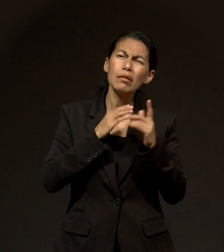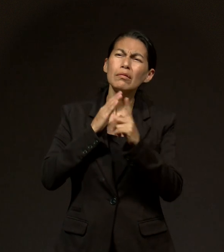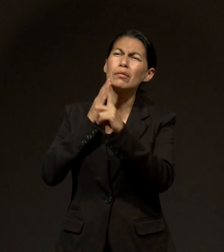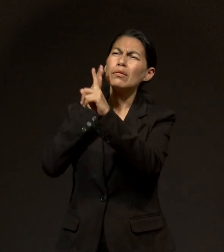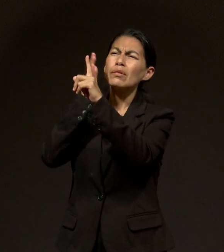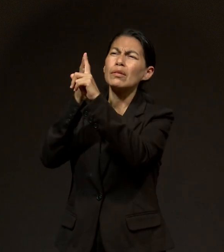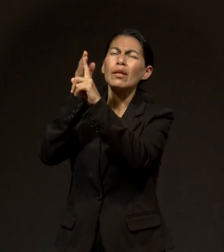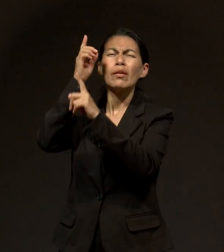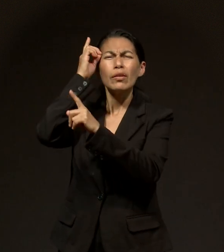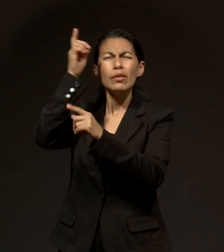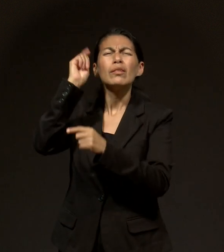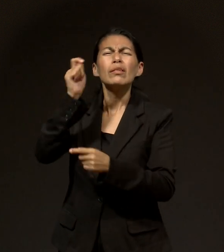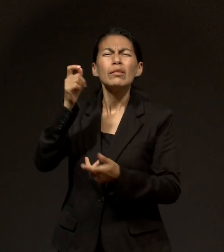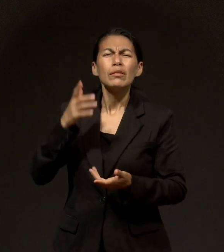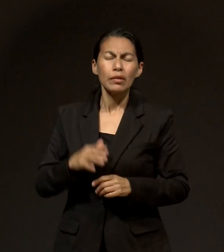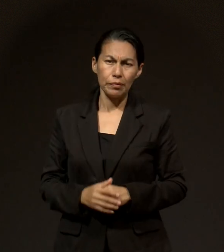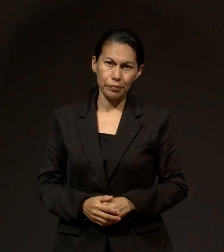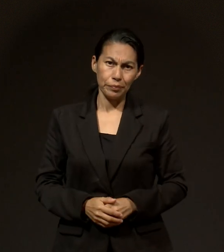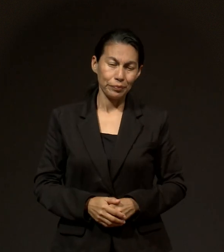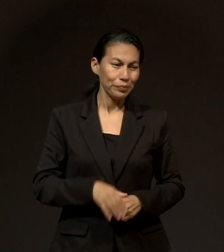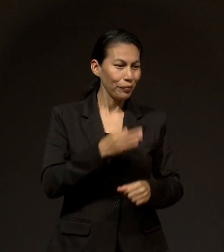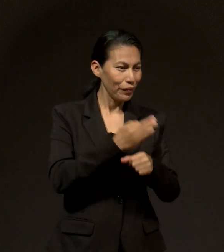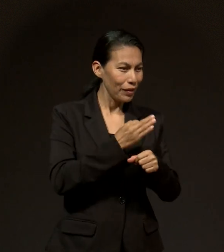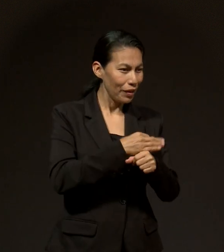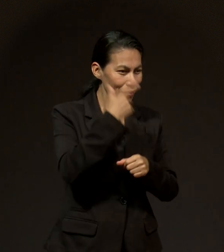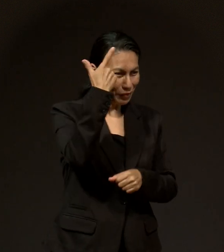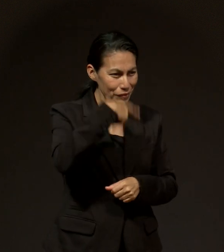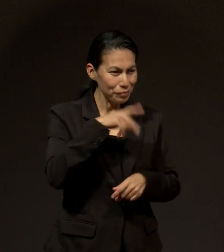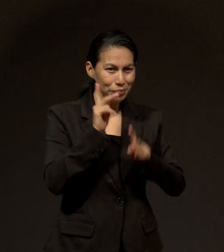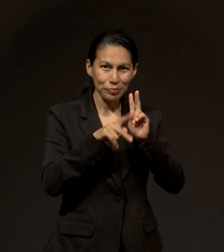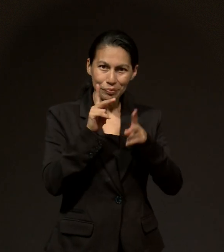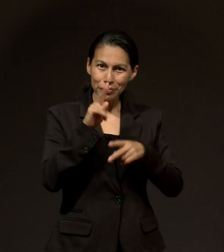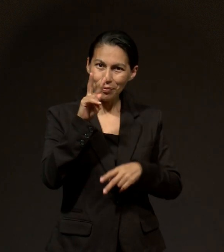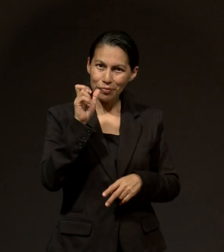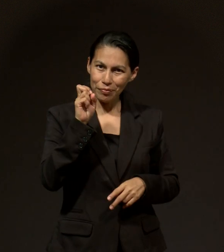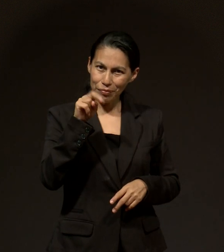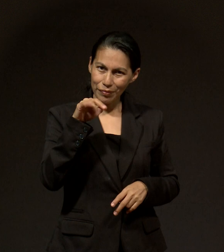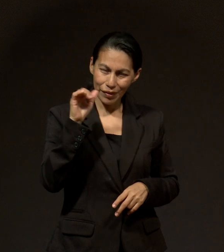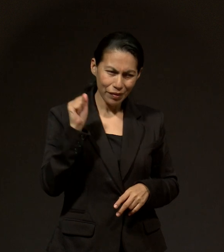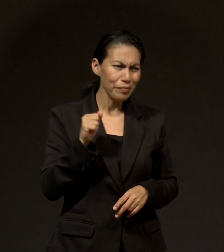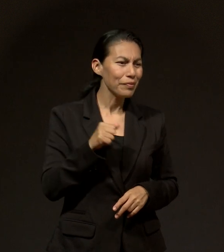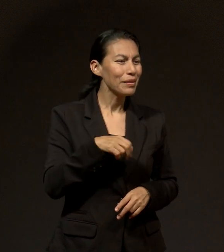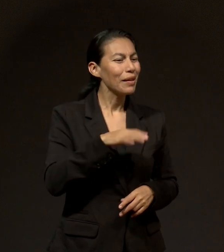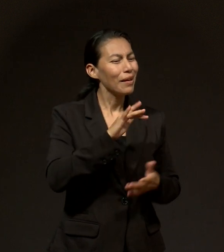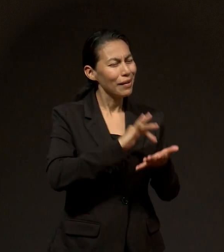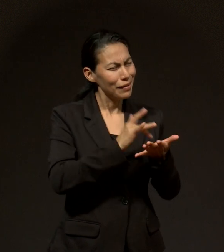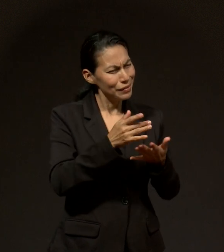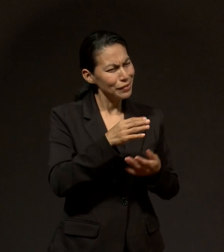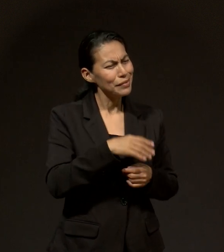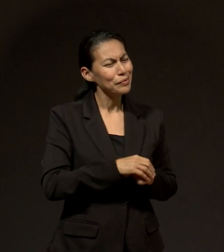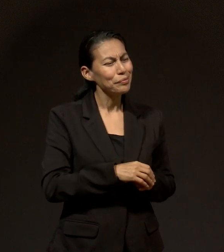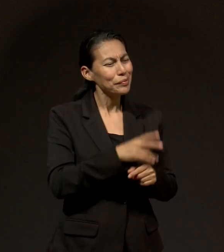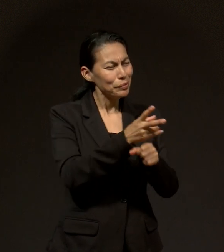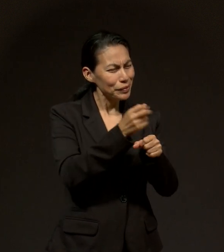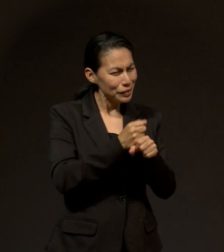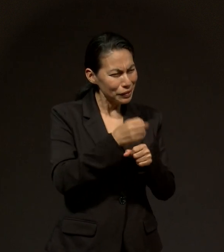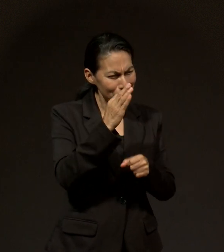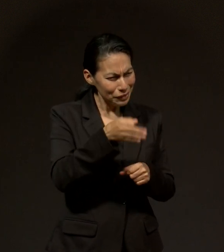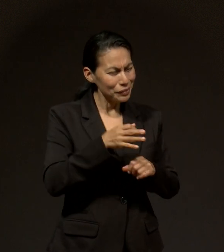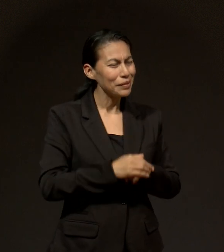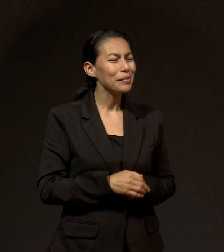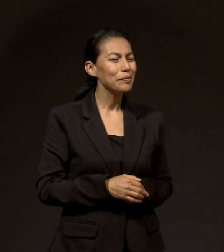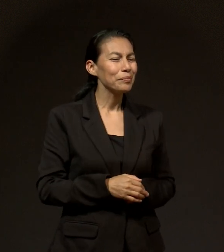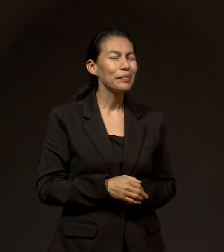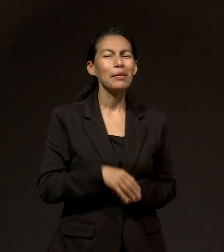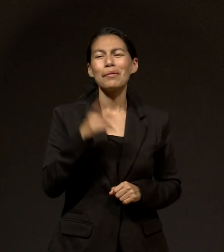Esta noche platicaremos de esto con Bania. Gracias, Bania, por estar con nosotros. Pastor, buenas